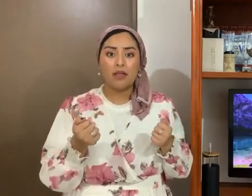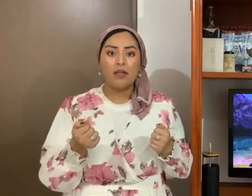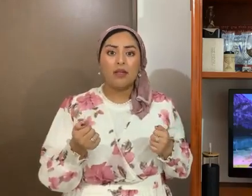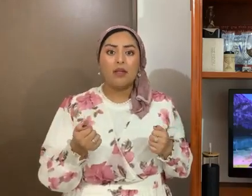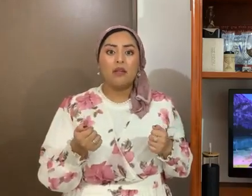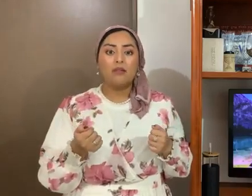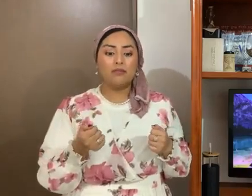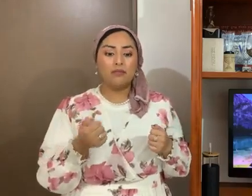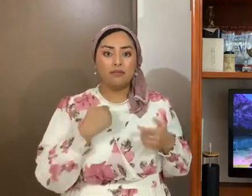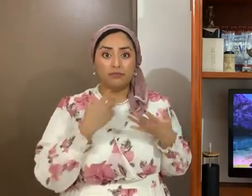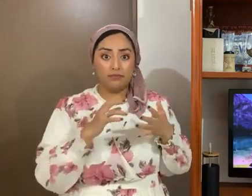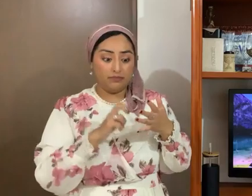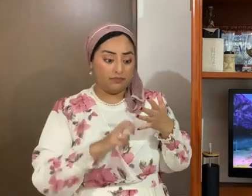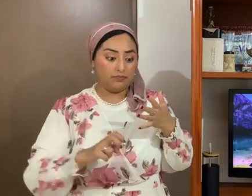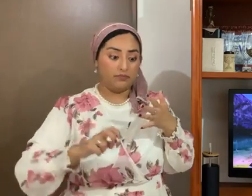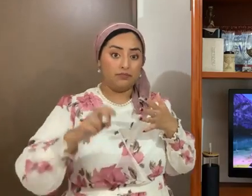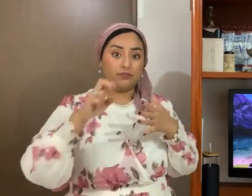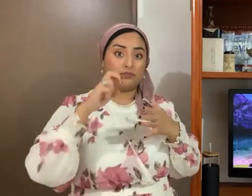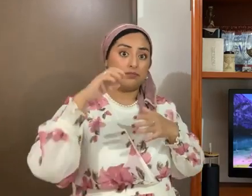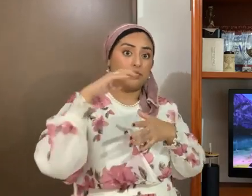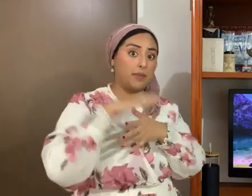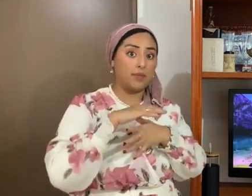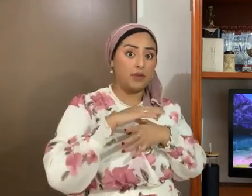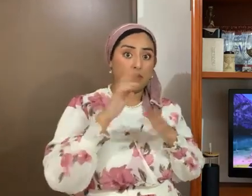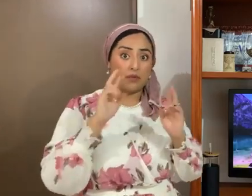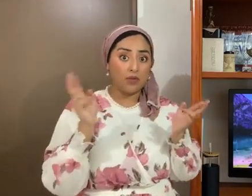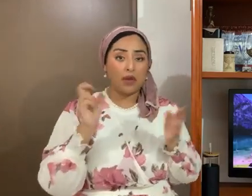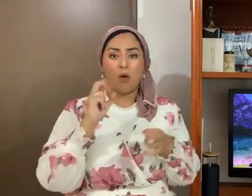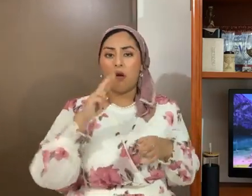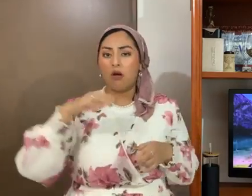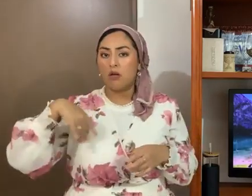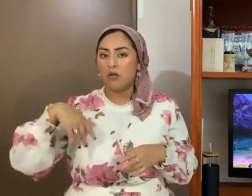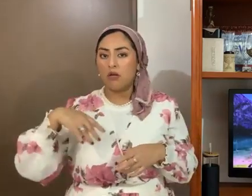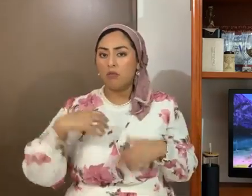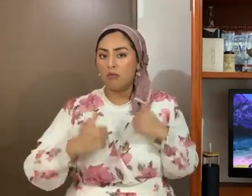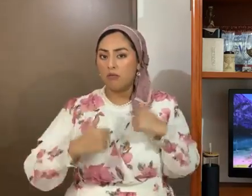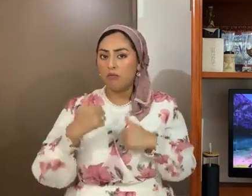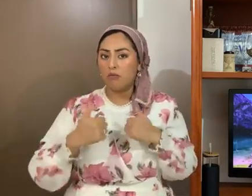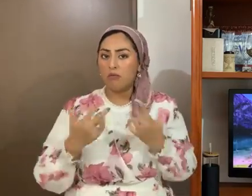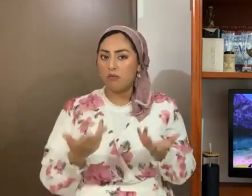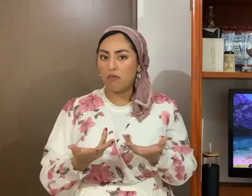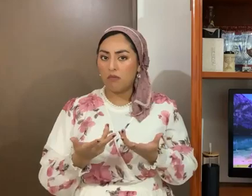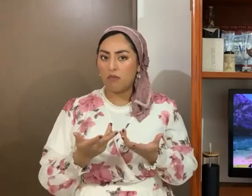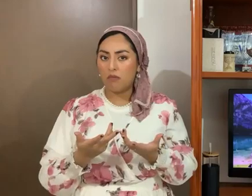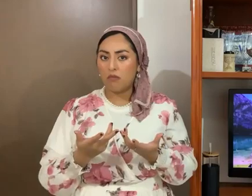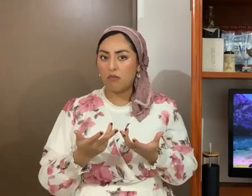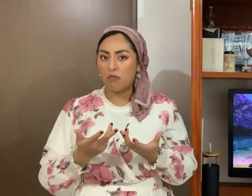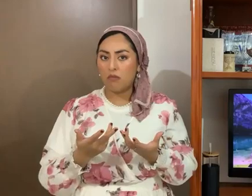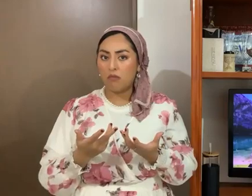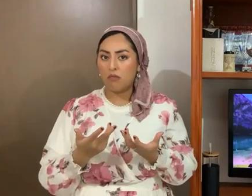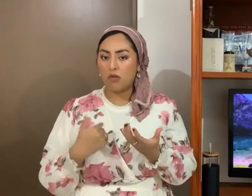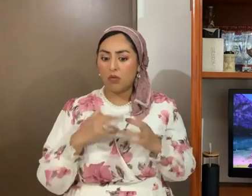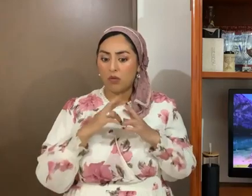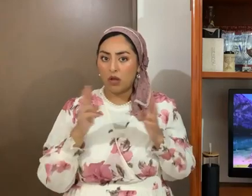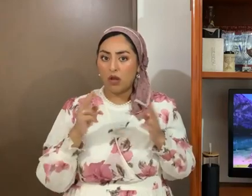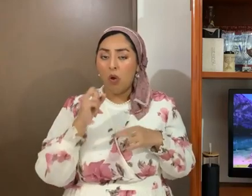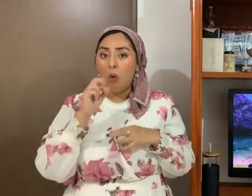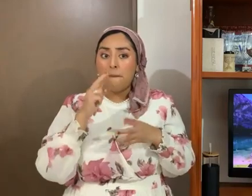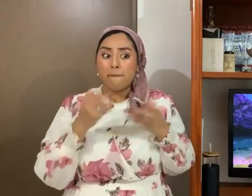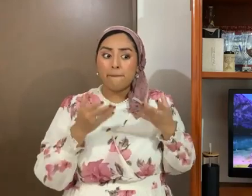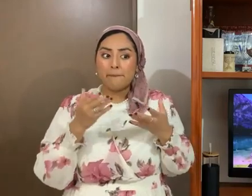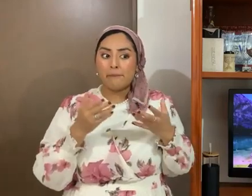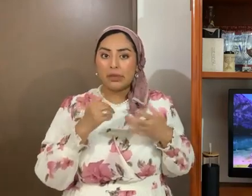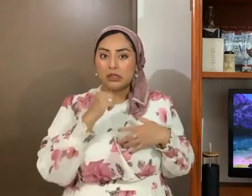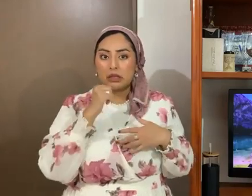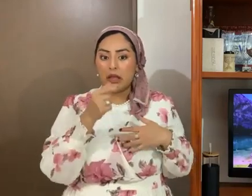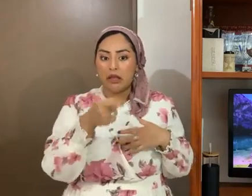ese camino de Nishma 1, Nishma 2 y Malhut, que está ministrado en los temas del alma y el cuerpo? ¿Ya estamos en ese camino o tal vez ni